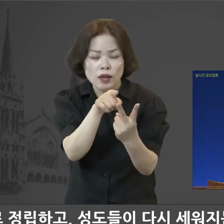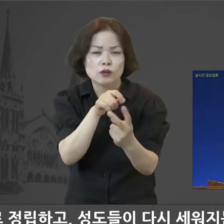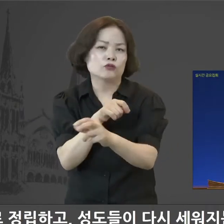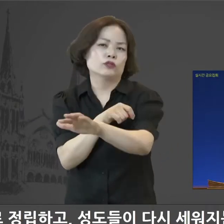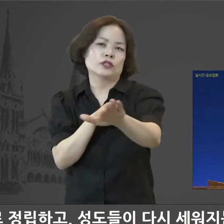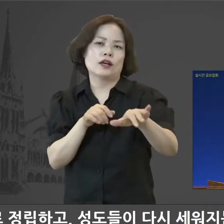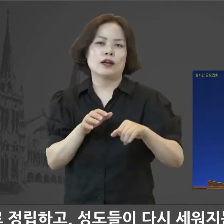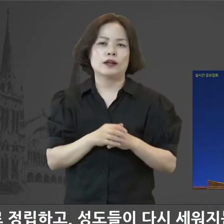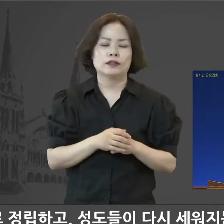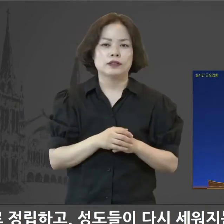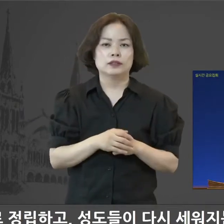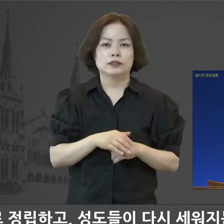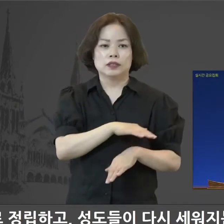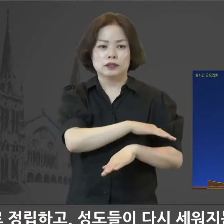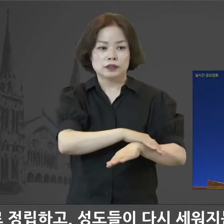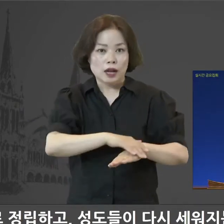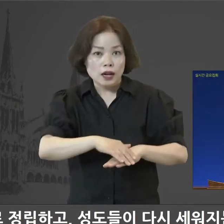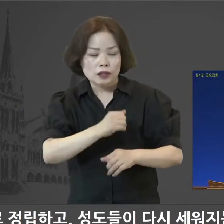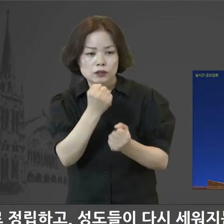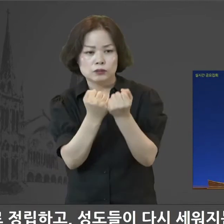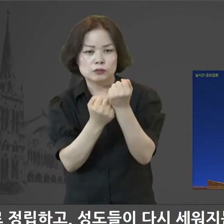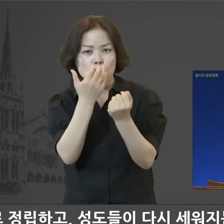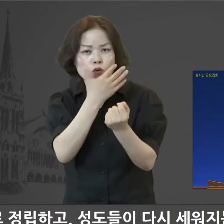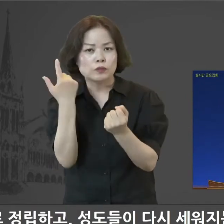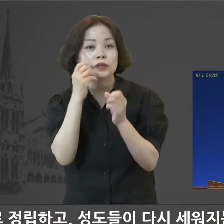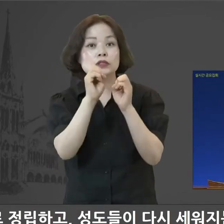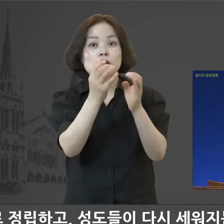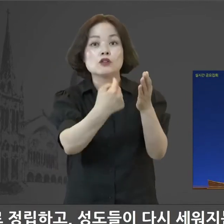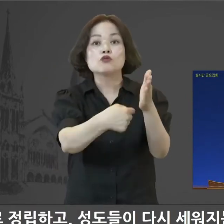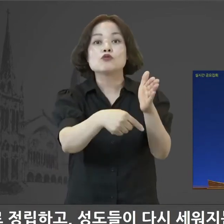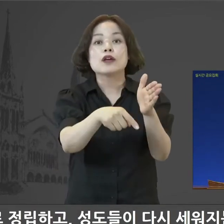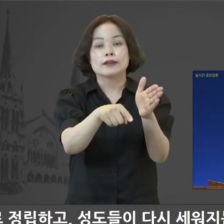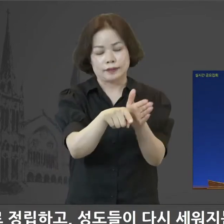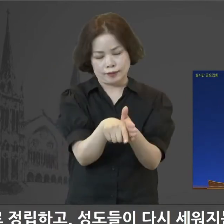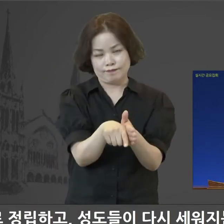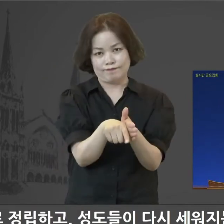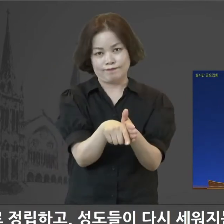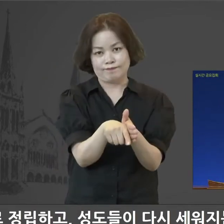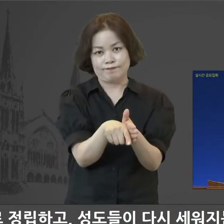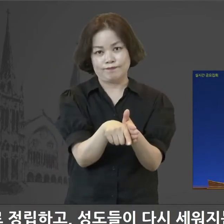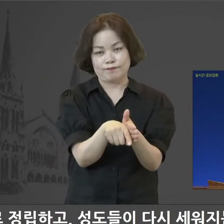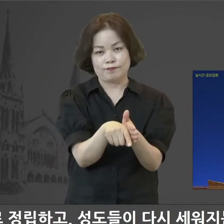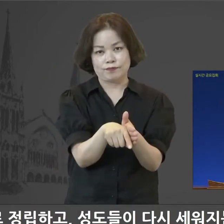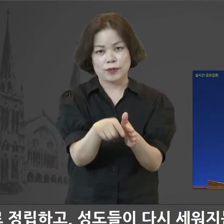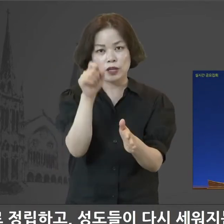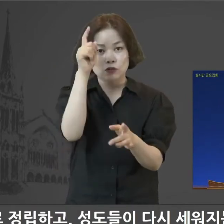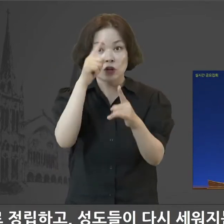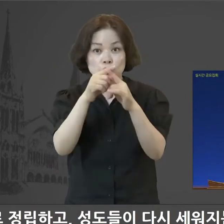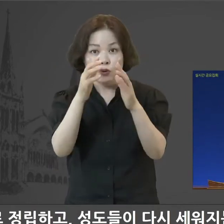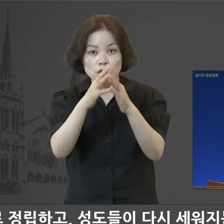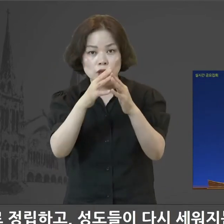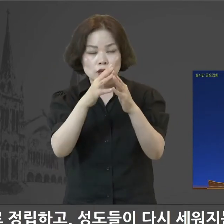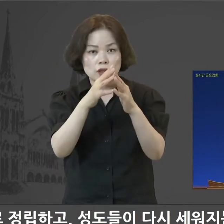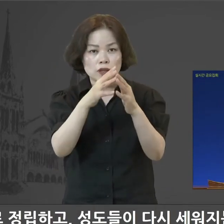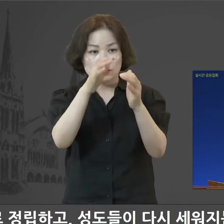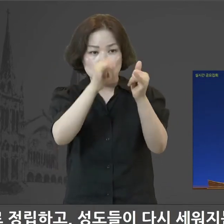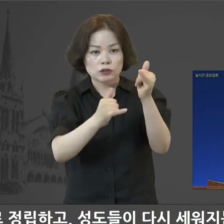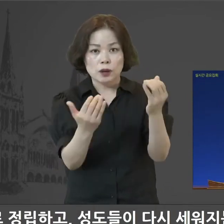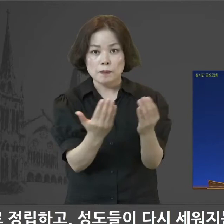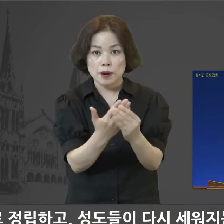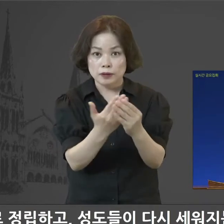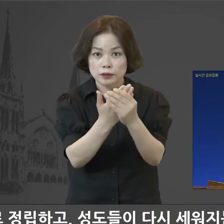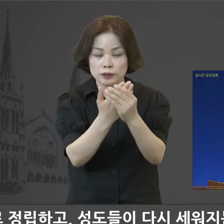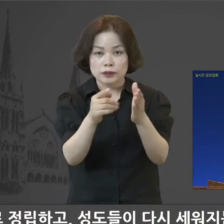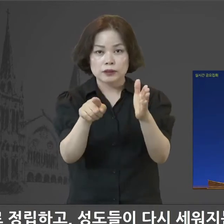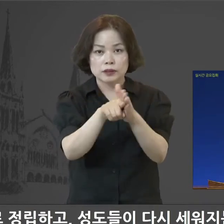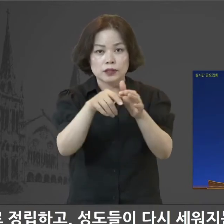우리가 제대로 우리 복음을 설명하려고 노력하다 보니까 위대한 교회의 역사가 발전하게 되고 신학이